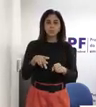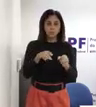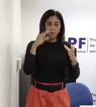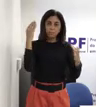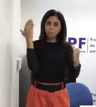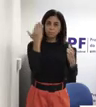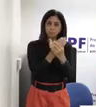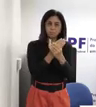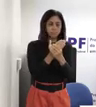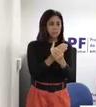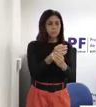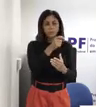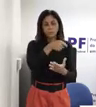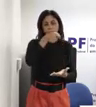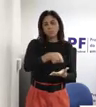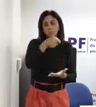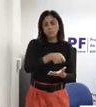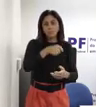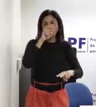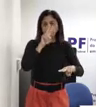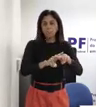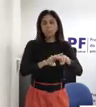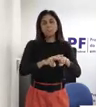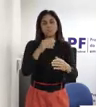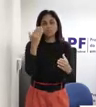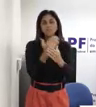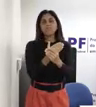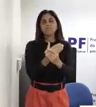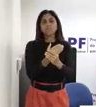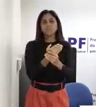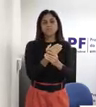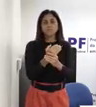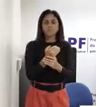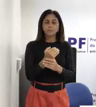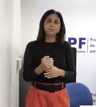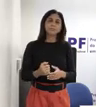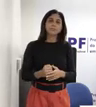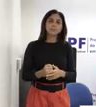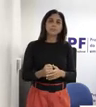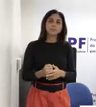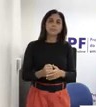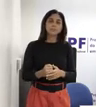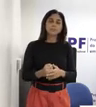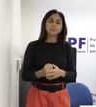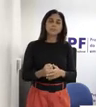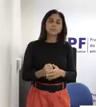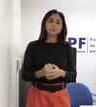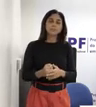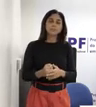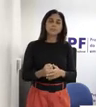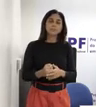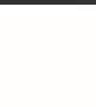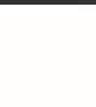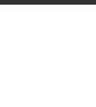Rigor da lei Então temos um trabalho conjunto pela Polícia Federal pelo Ministério Público Federal para nós fazermos com que a lei seja